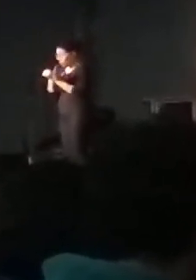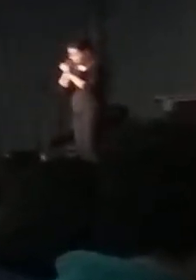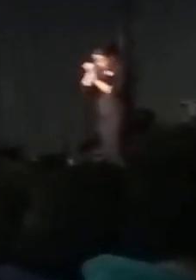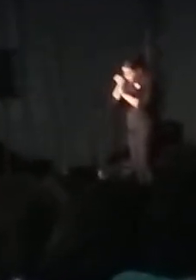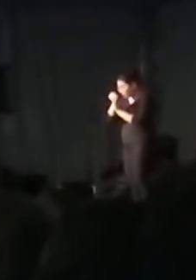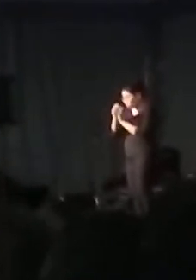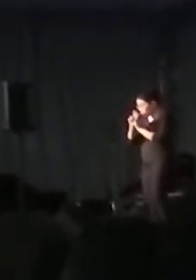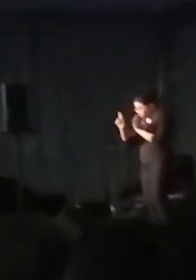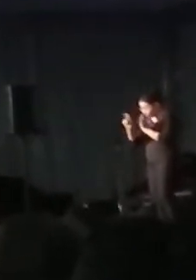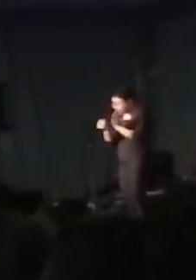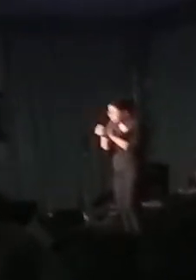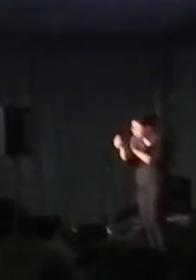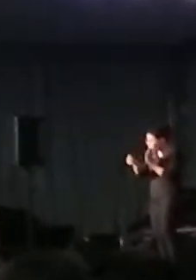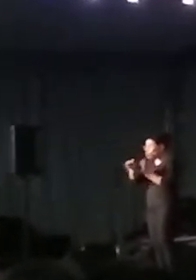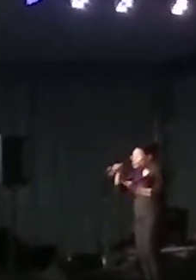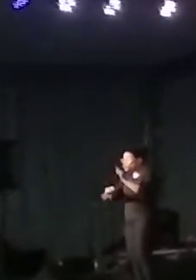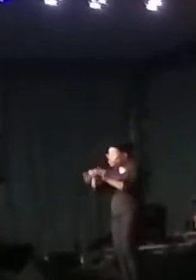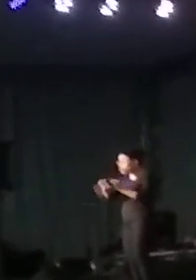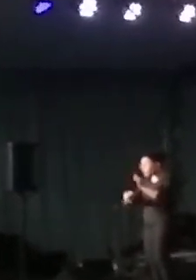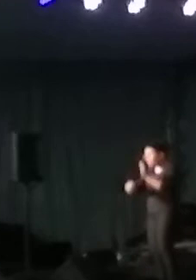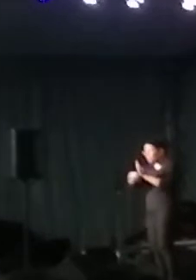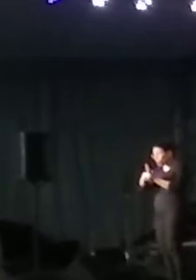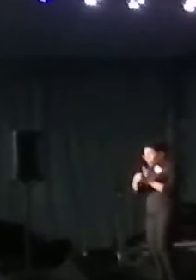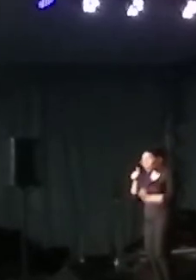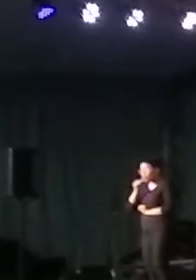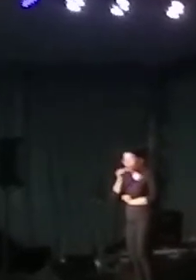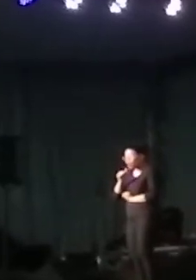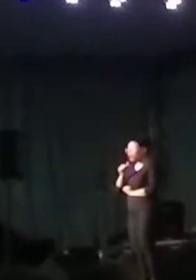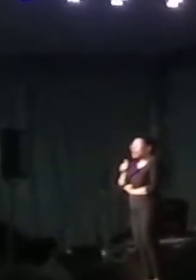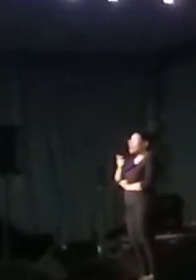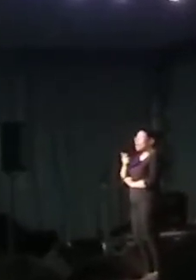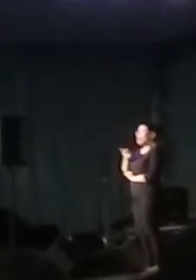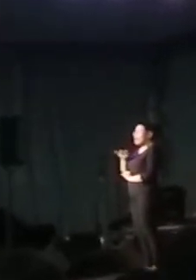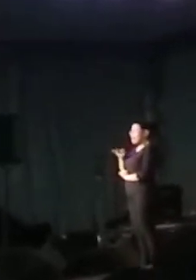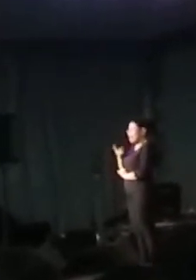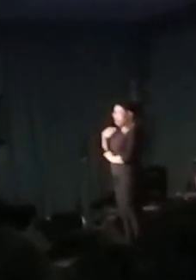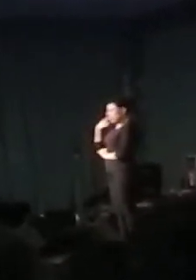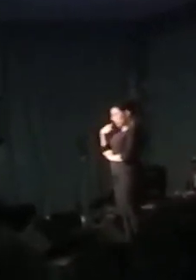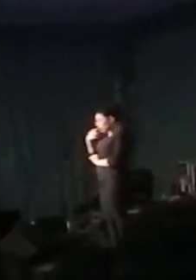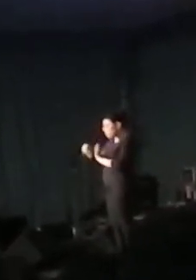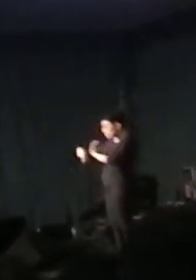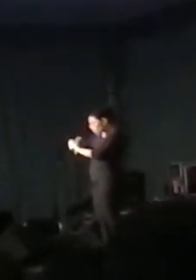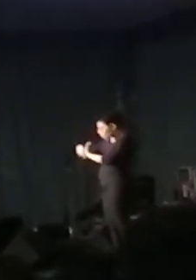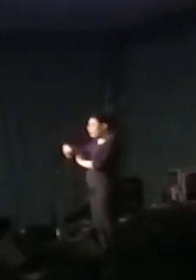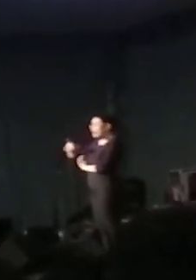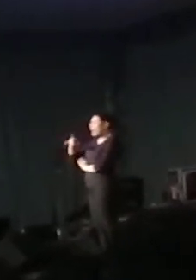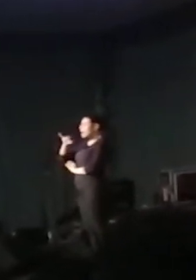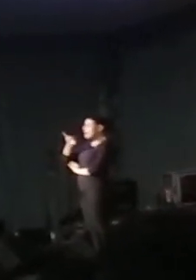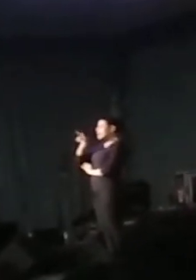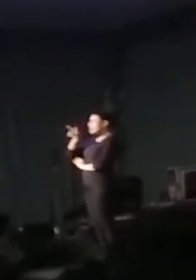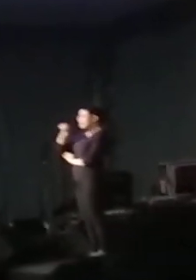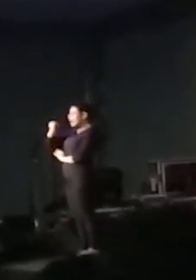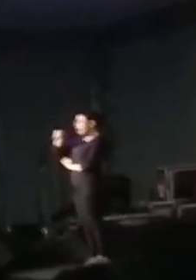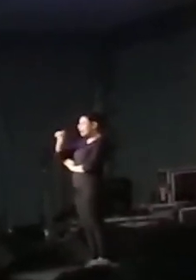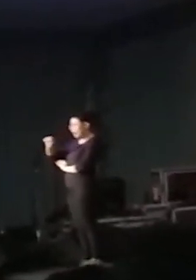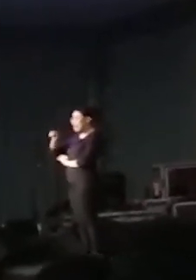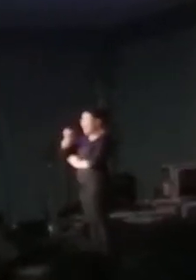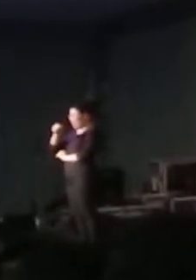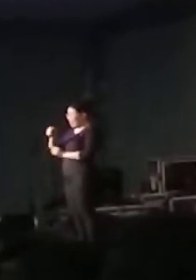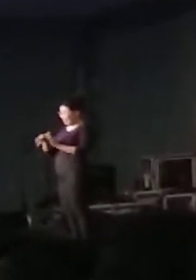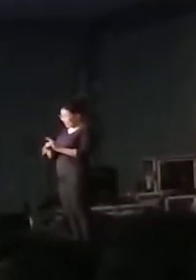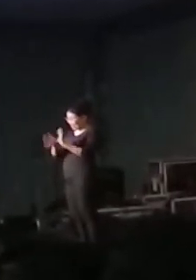da juíza corregedora, doutora Ivana, nunca vou esquecer, você vai lá e pede para ela, se ela autoriza, que aí a gente